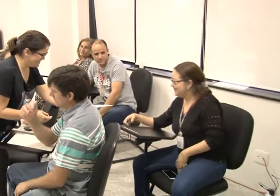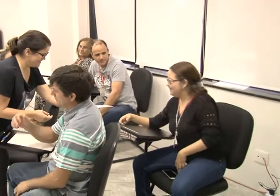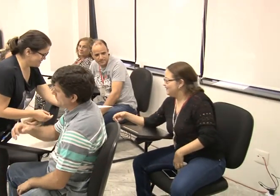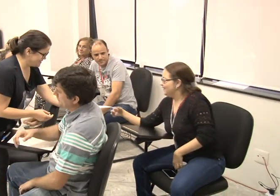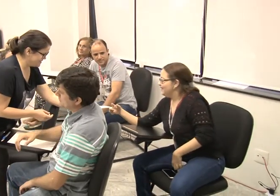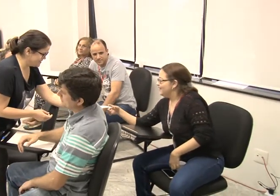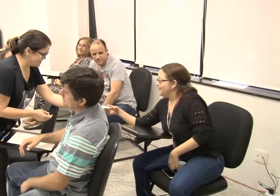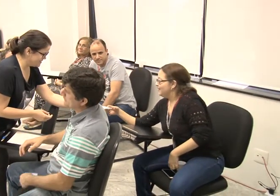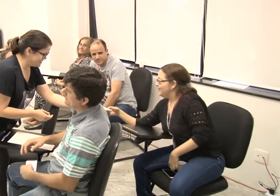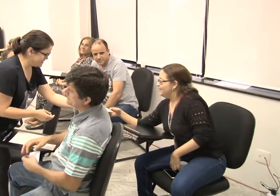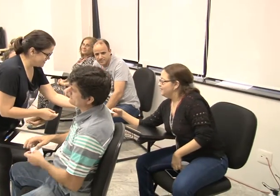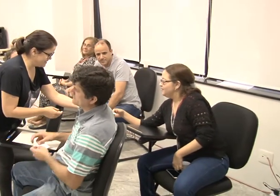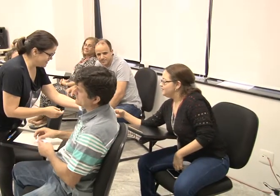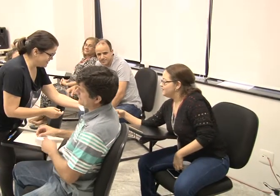Fácil demais, né?